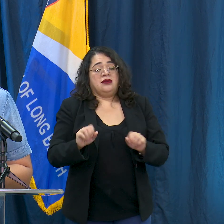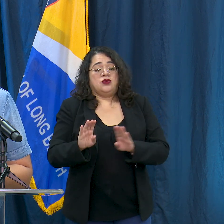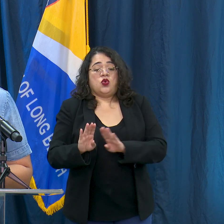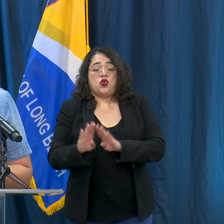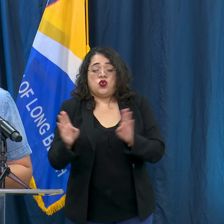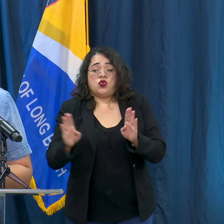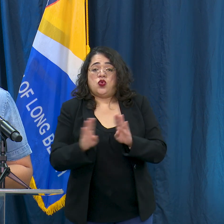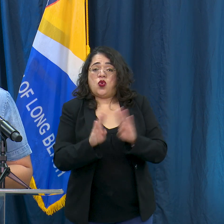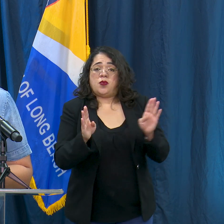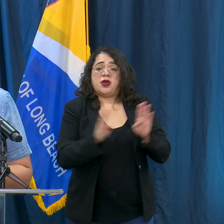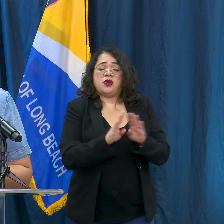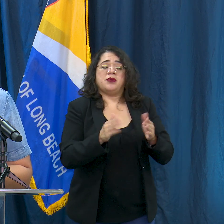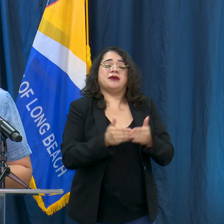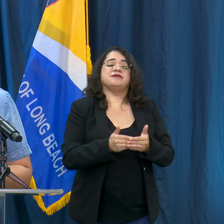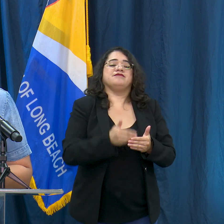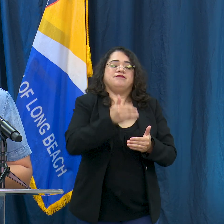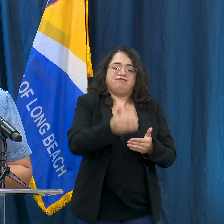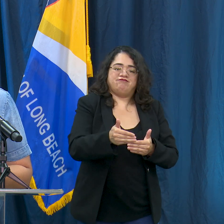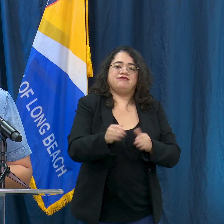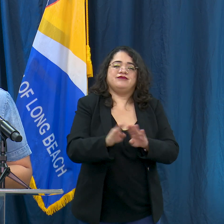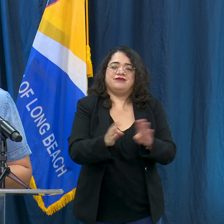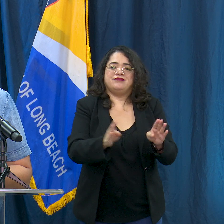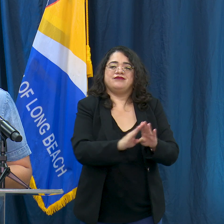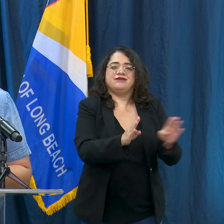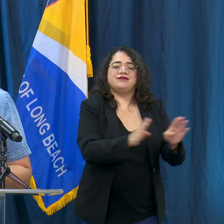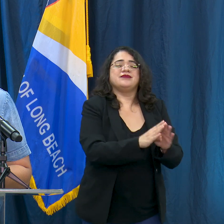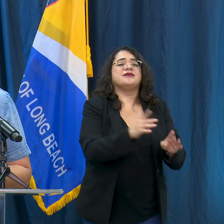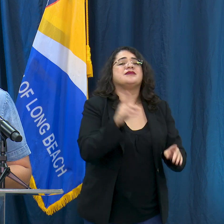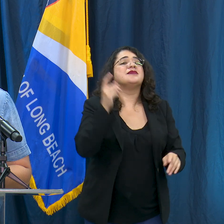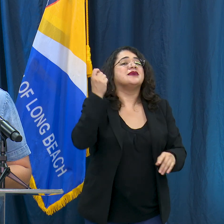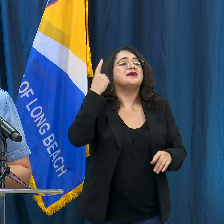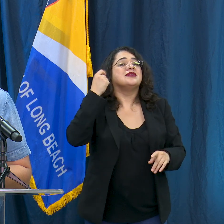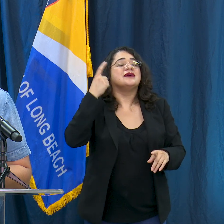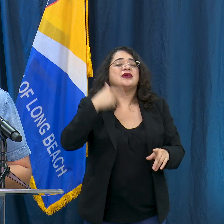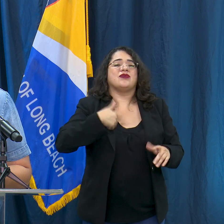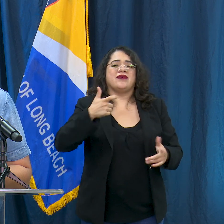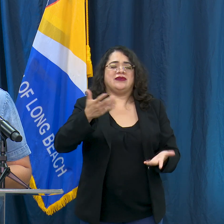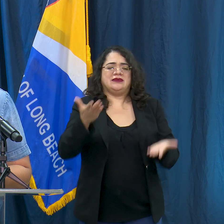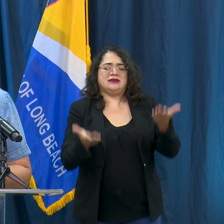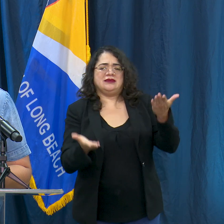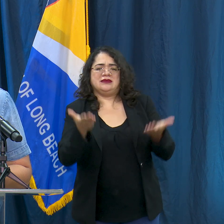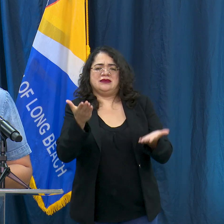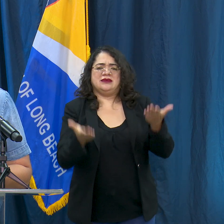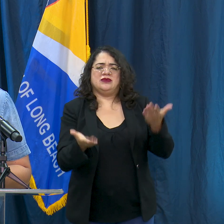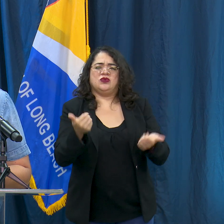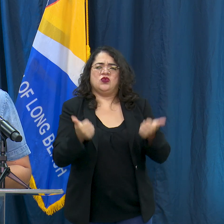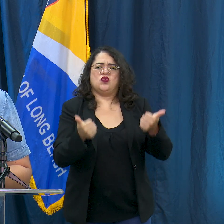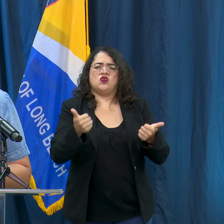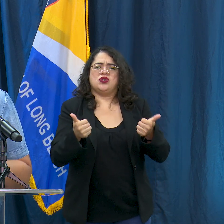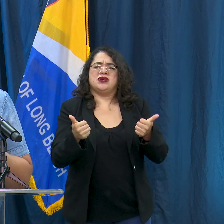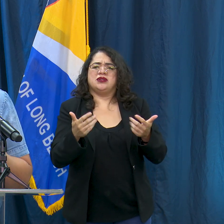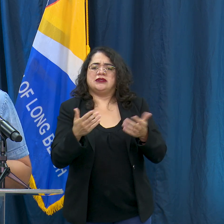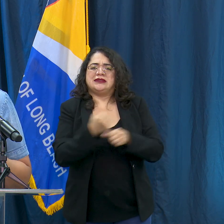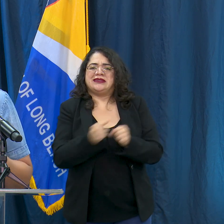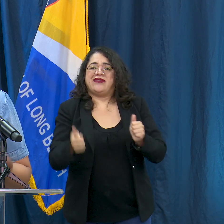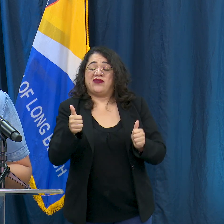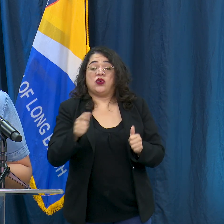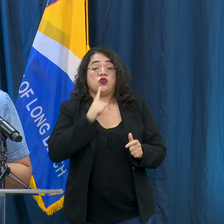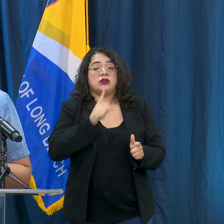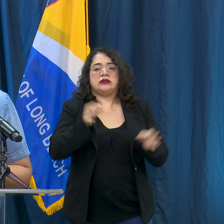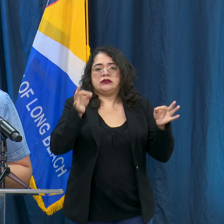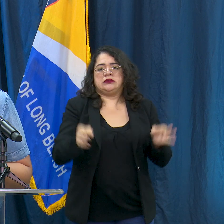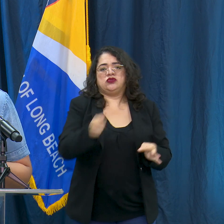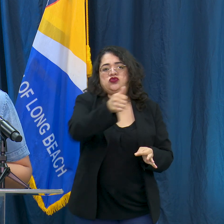diversos sectores y actividades comerciales debido al impacto de todos que se quedan más seguros en su casa. Urgimos que aunque estemos